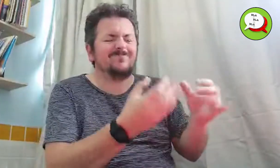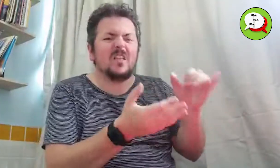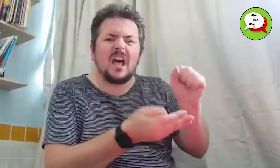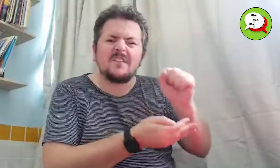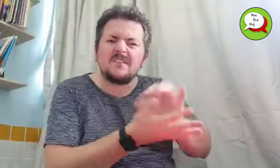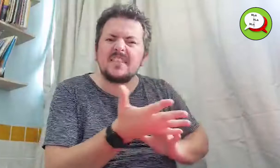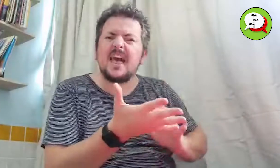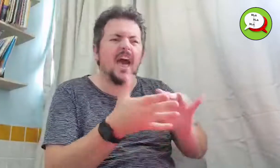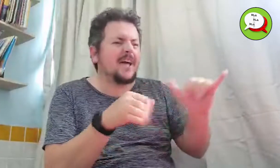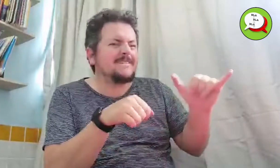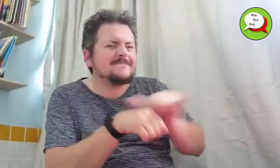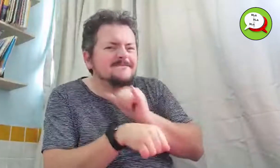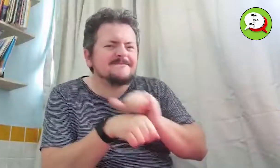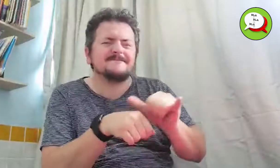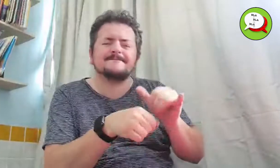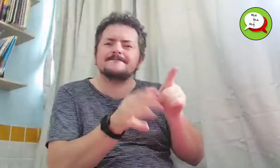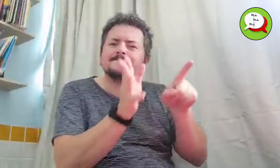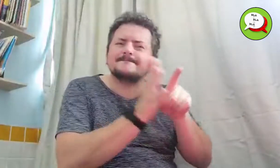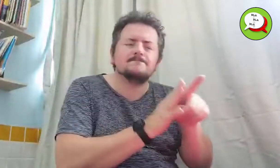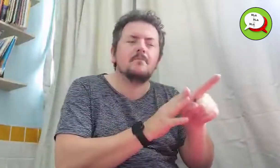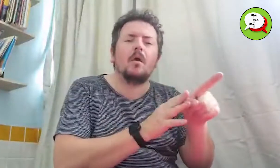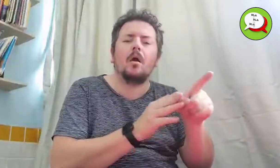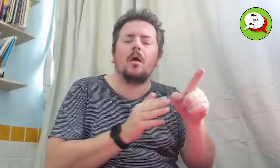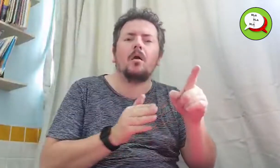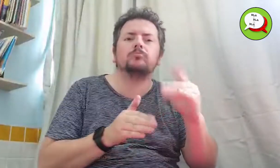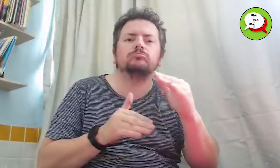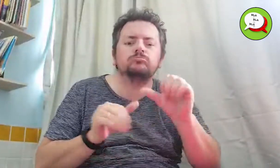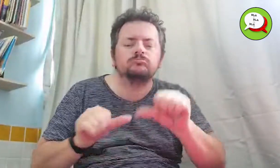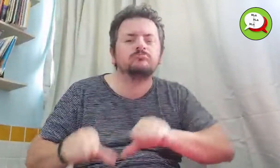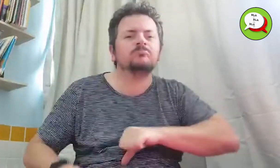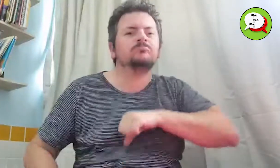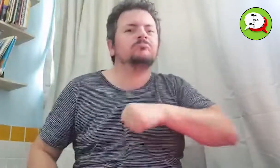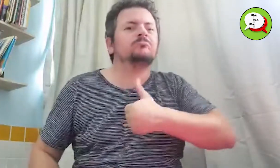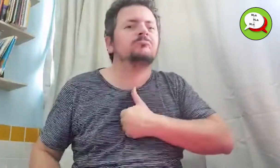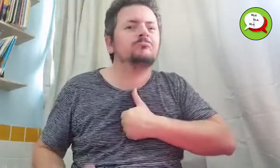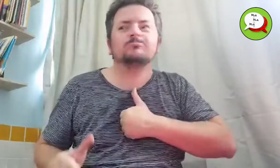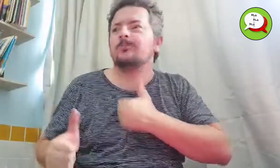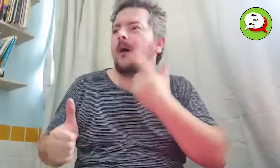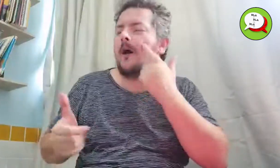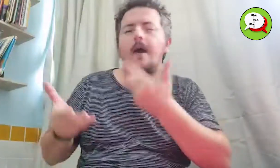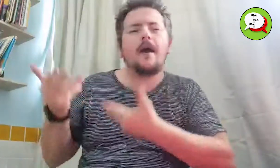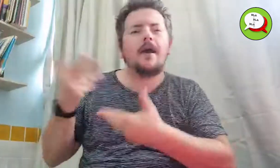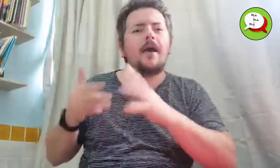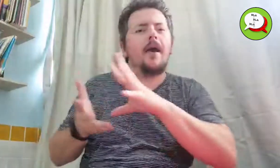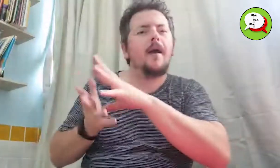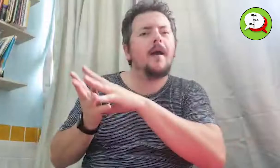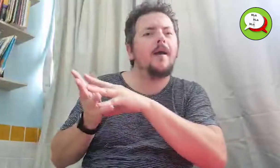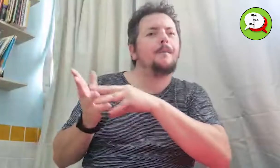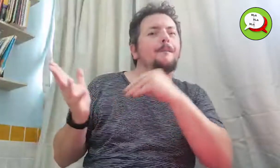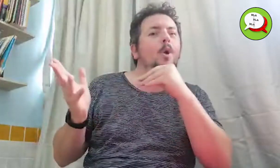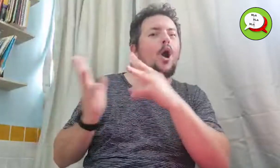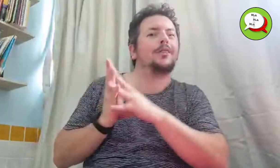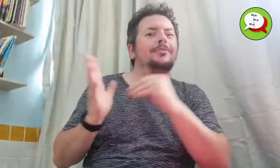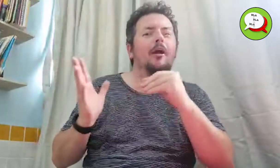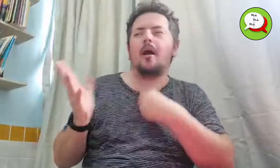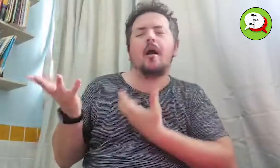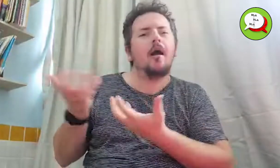atrás comigo. Eu planejo, eu crio estratégias, eu quero fazer esse aluno que ele